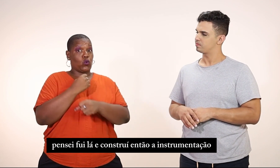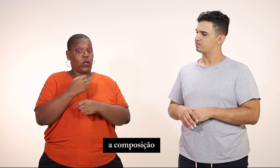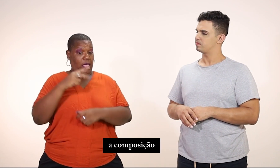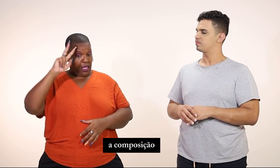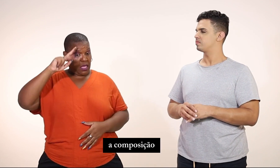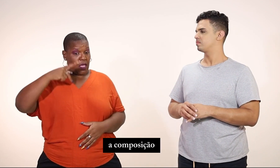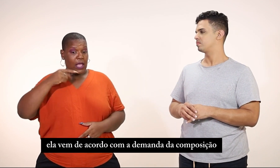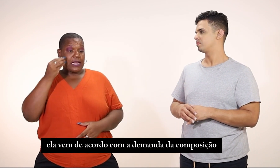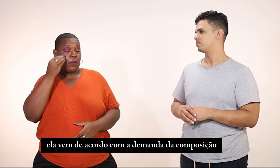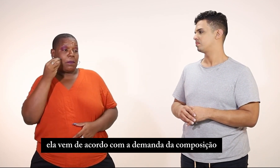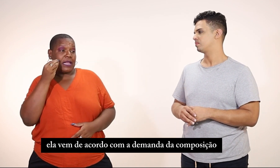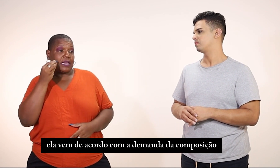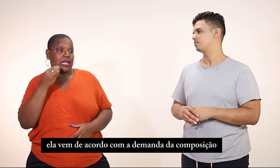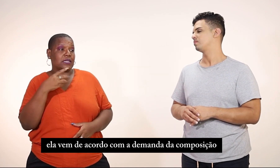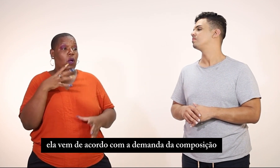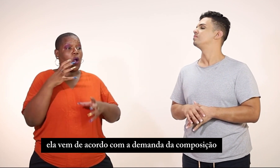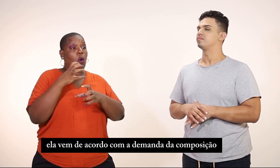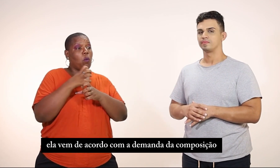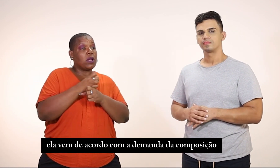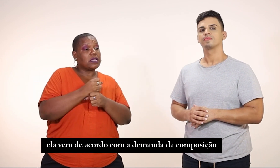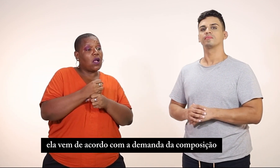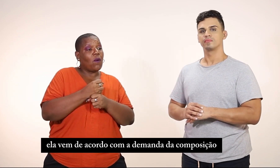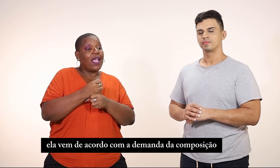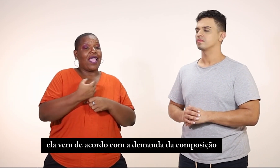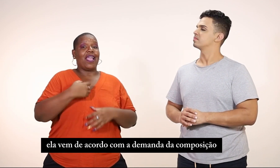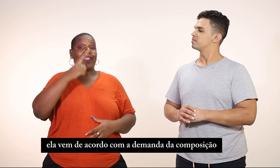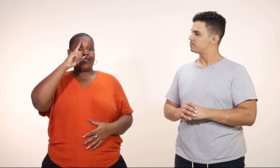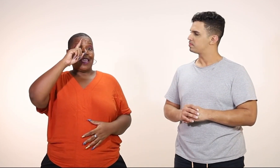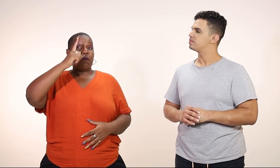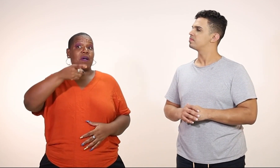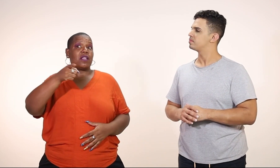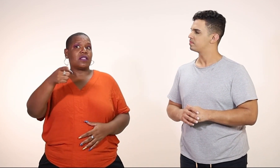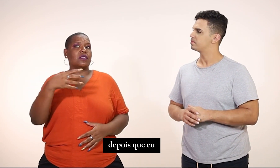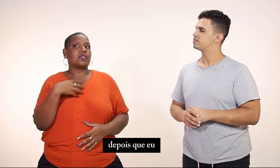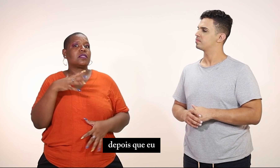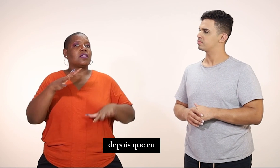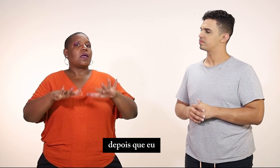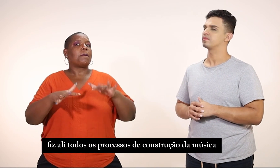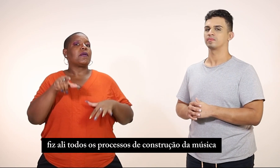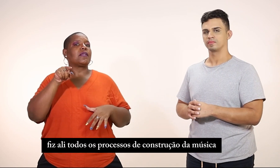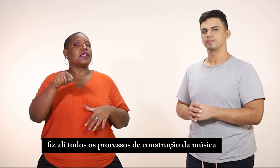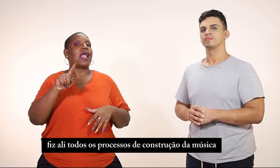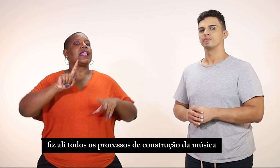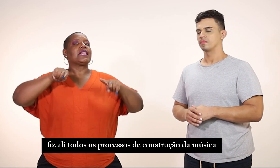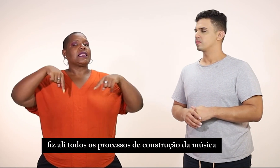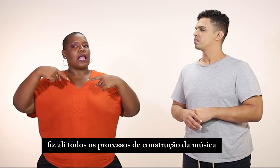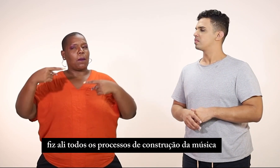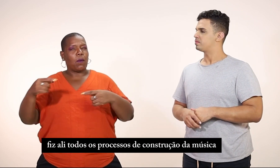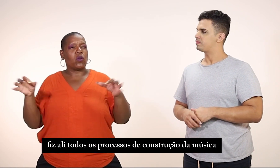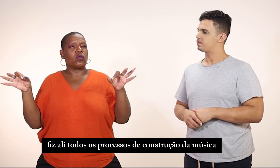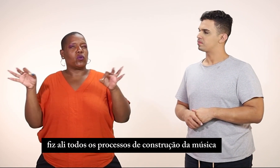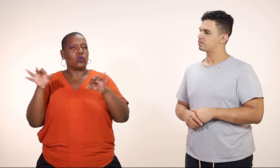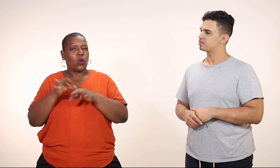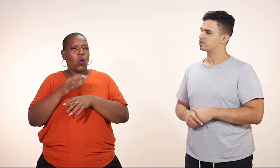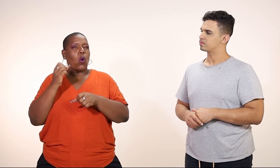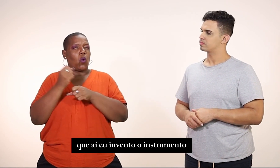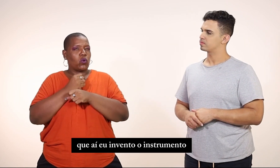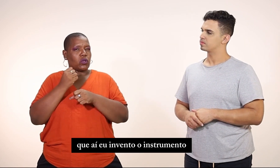a composição, ela vem de acordo com a demanda da composição. Depois que eu fiz ali todos os processos de construção da música, caí eu